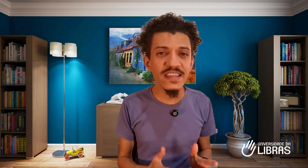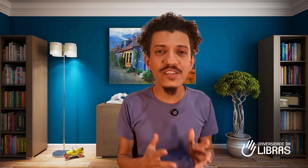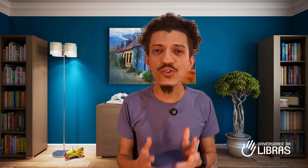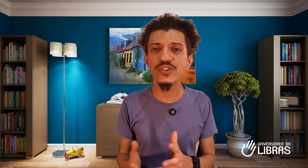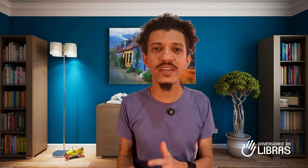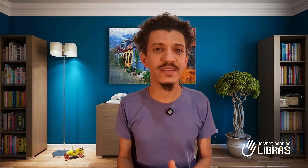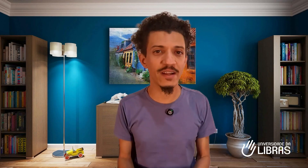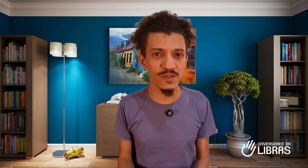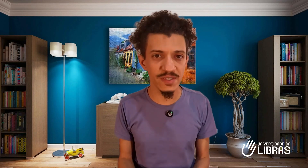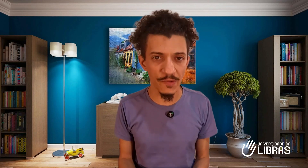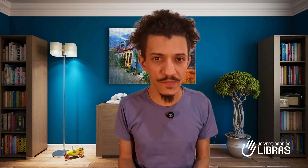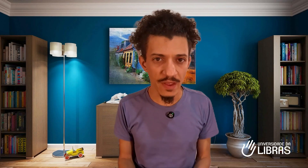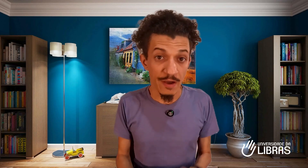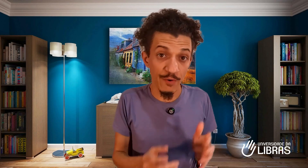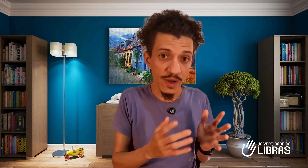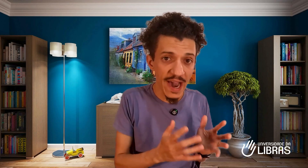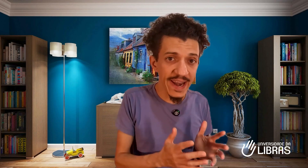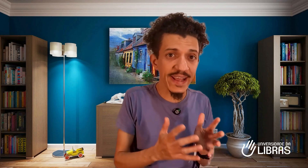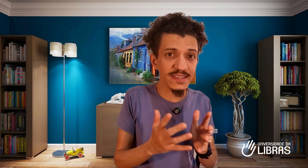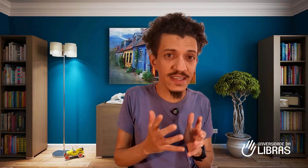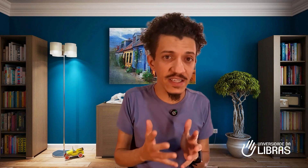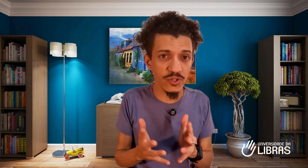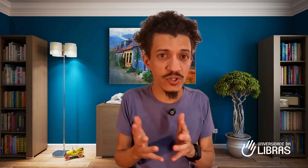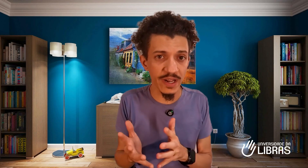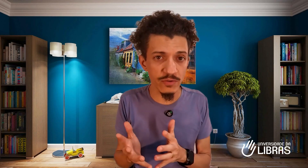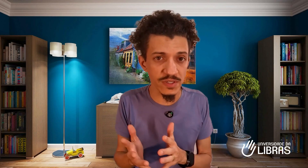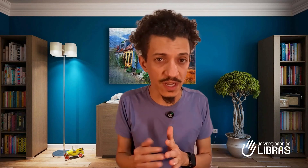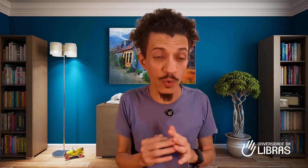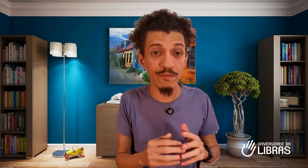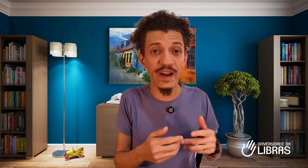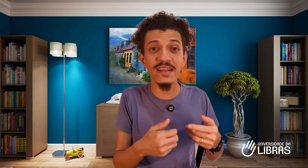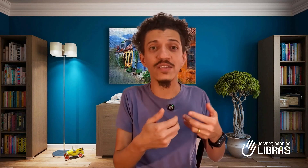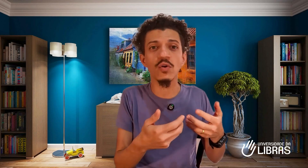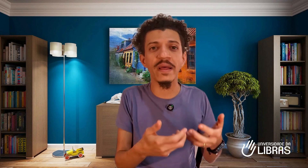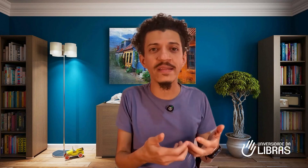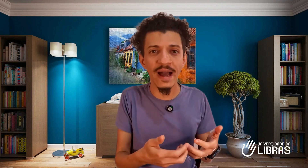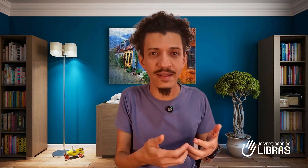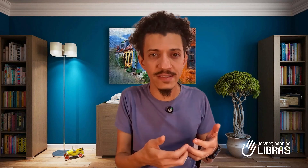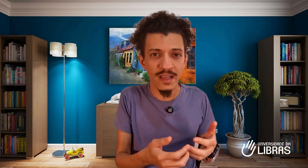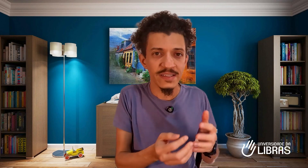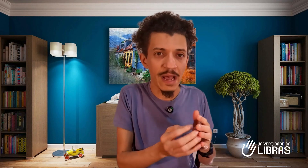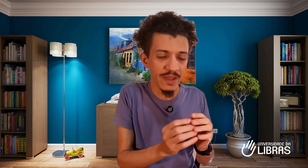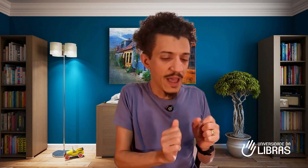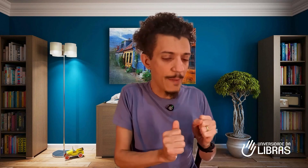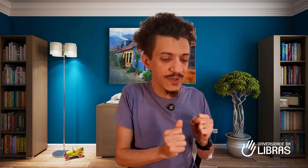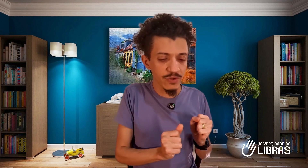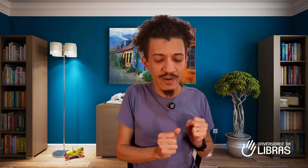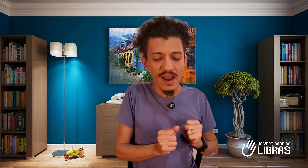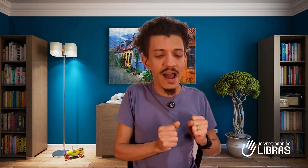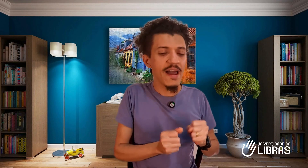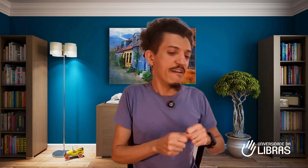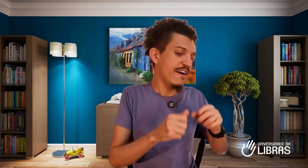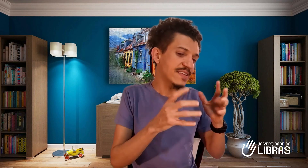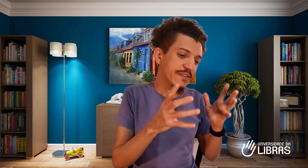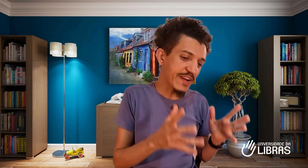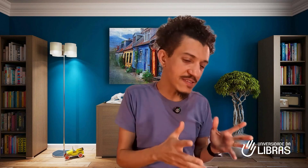Exercícios de tradução. Focar em exercícios de tradução e frases comentadas, sabe? A pessoa vai lá, faz a frase em